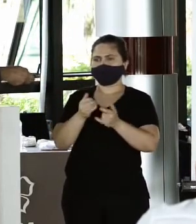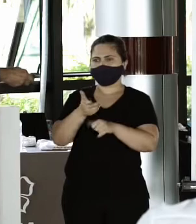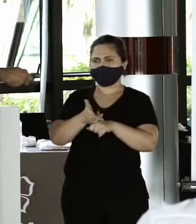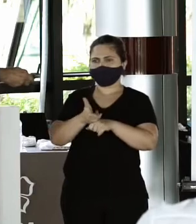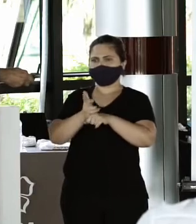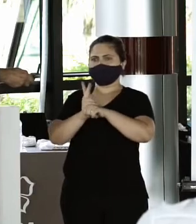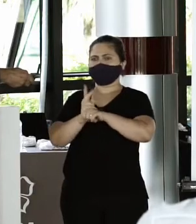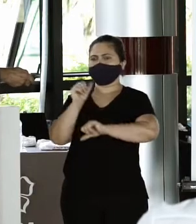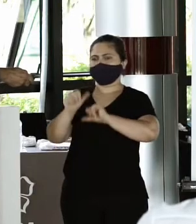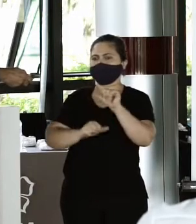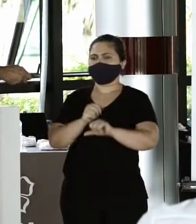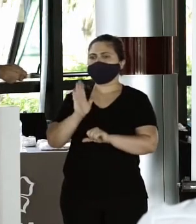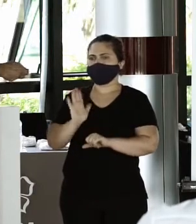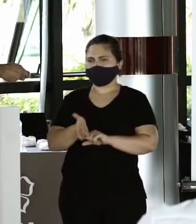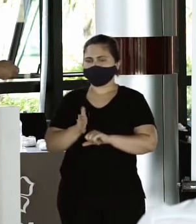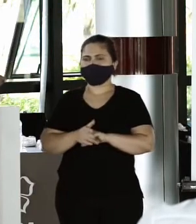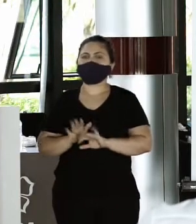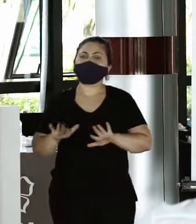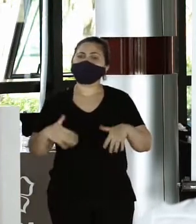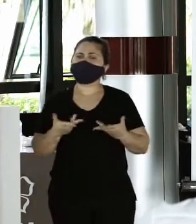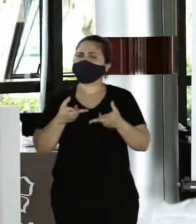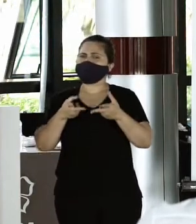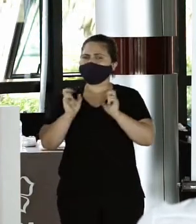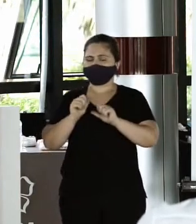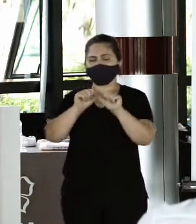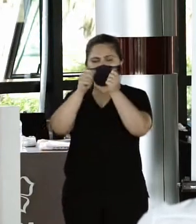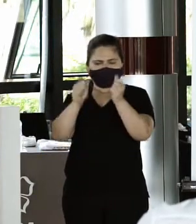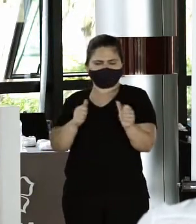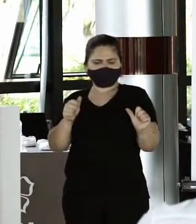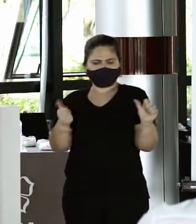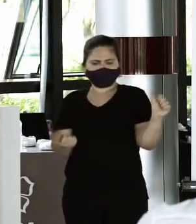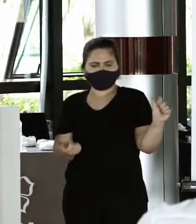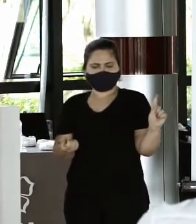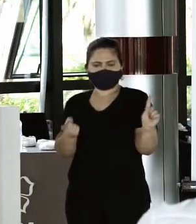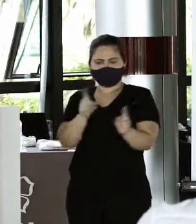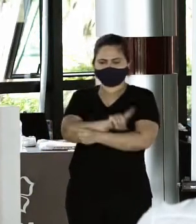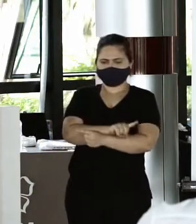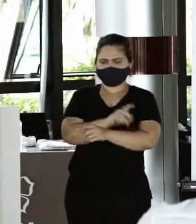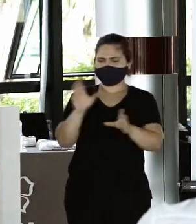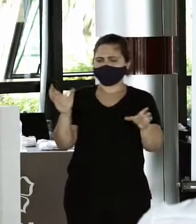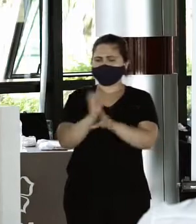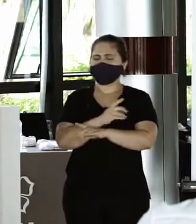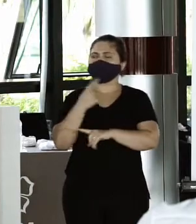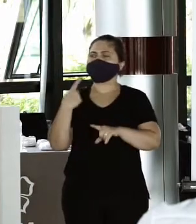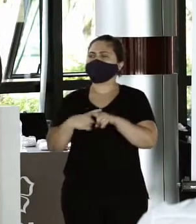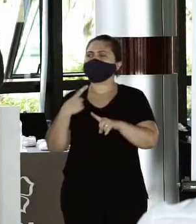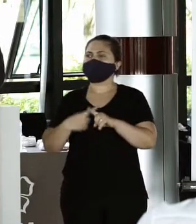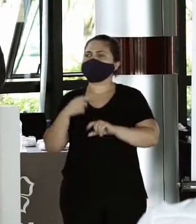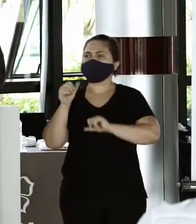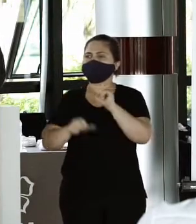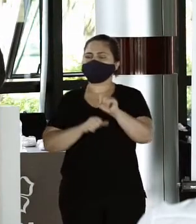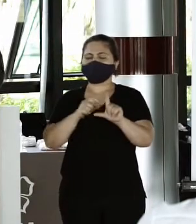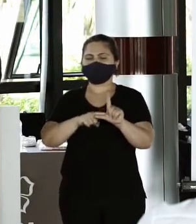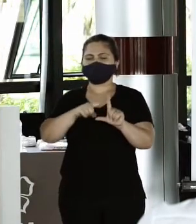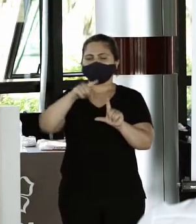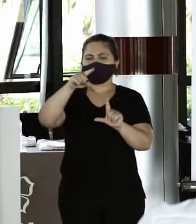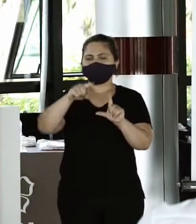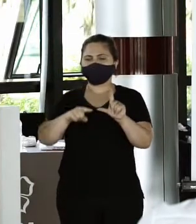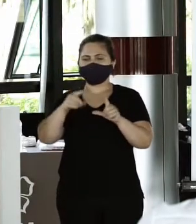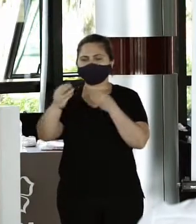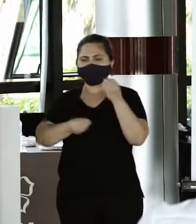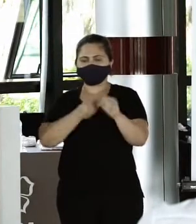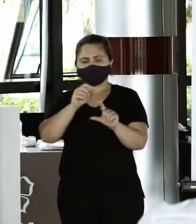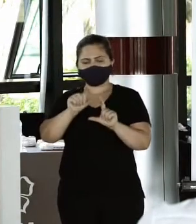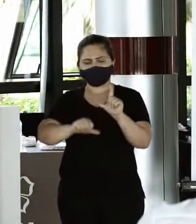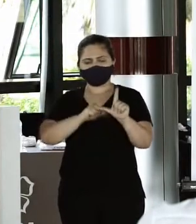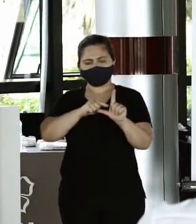aqui já é a imagem alterada. Tá? Perceba que a imagem mudou completamente. Tá vendo? Por quê? Eu alterei a escala. Quando eu